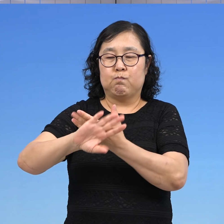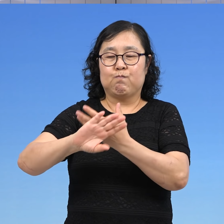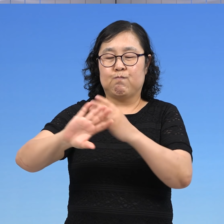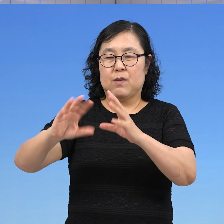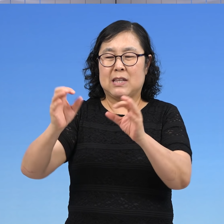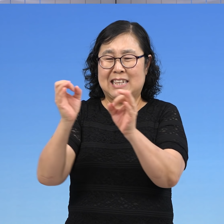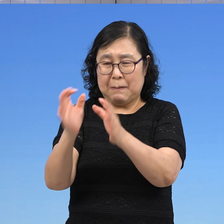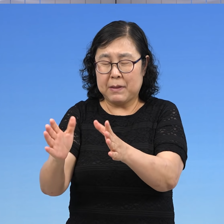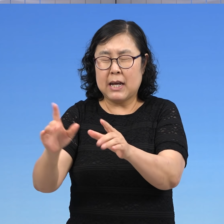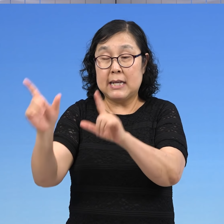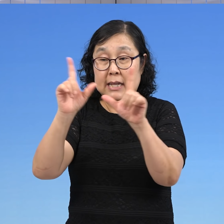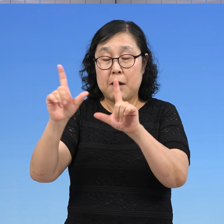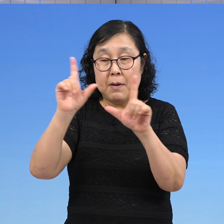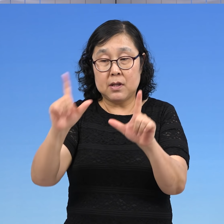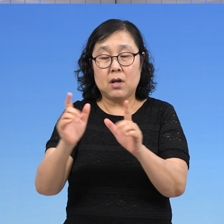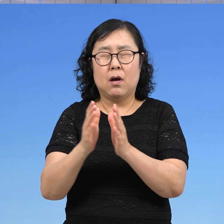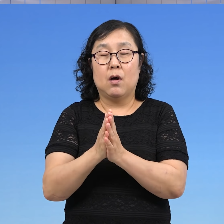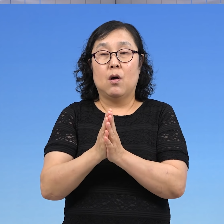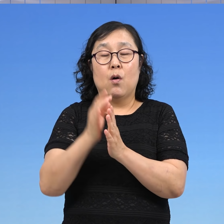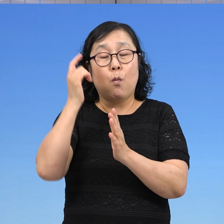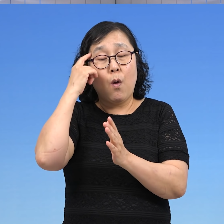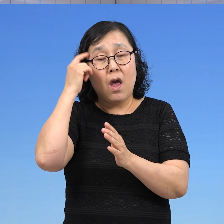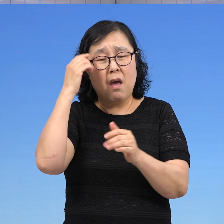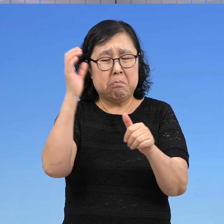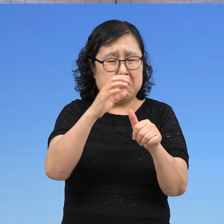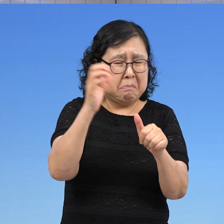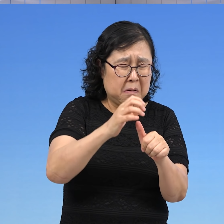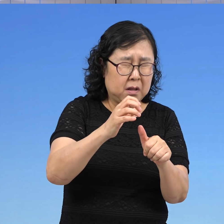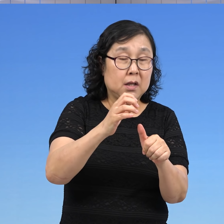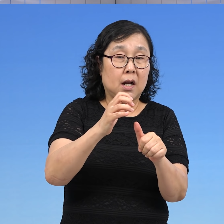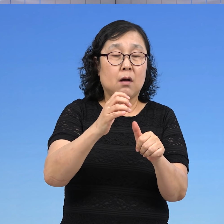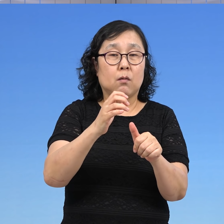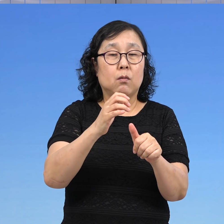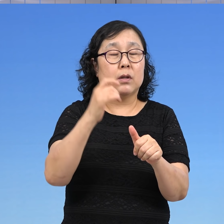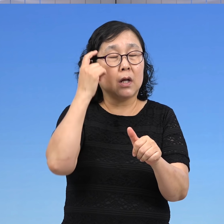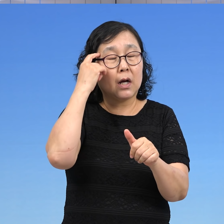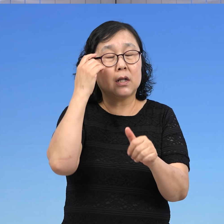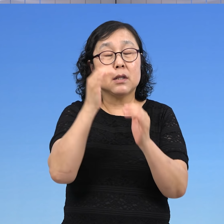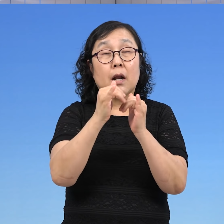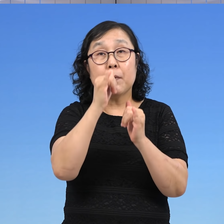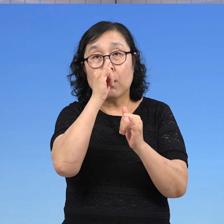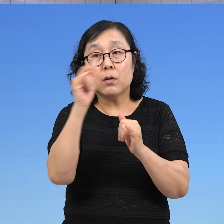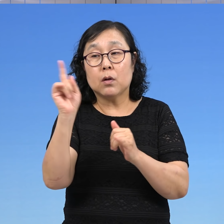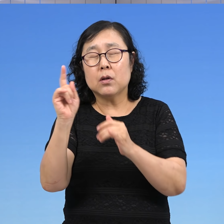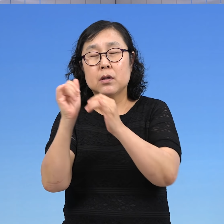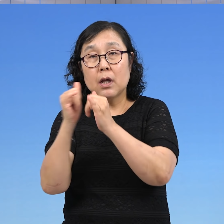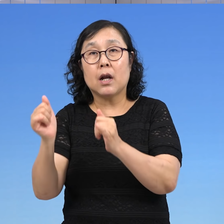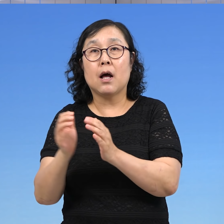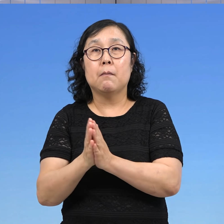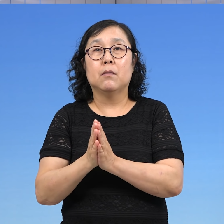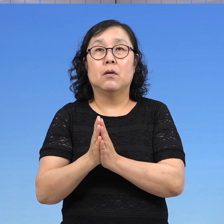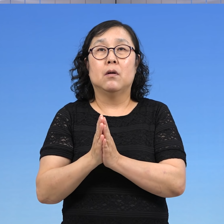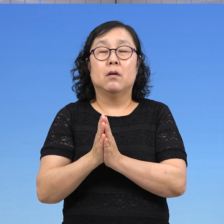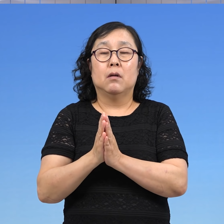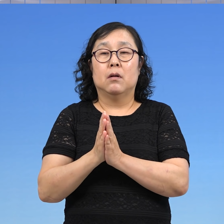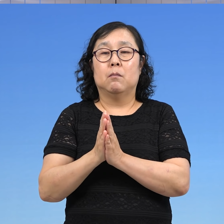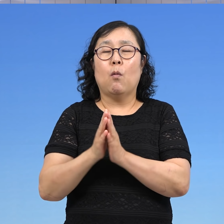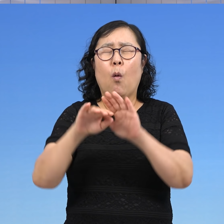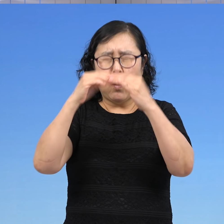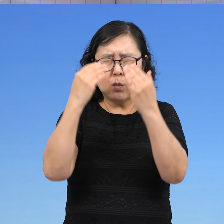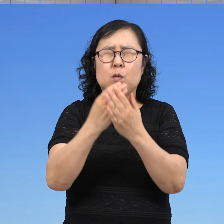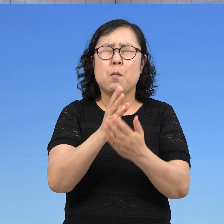남의 나라 렇게 혹평 하느냐 그렇게 좀 불쾌하게 받는 분도 계실 거고요 그런가 하면 또 어떤 분들은 뭐